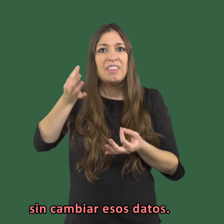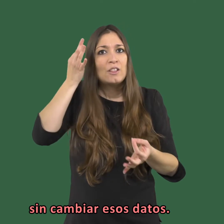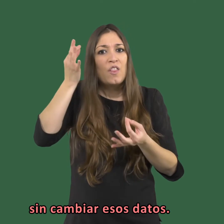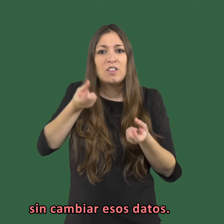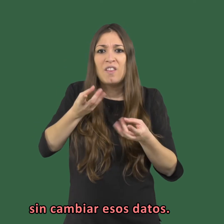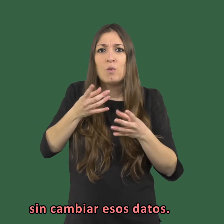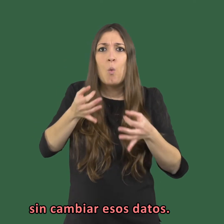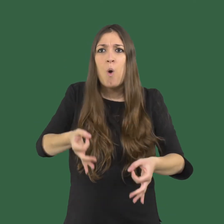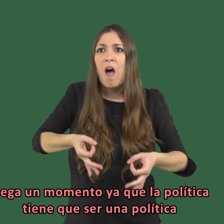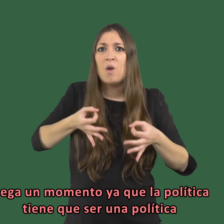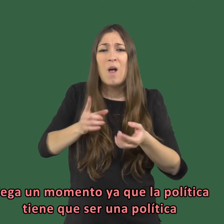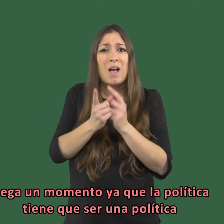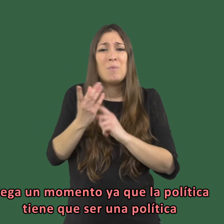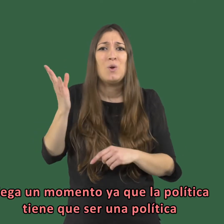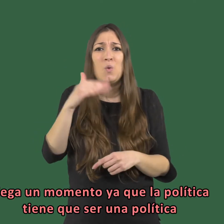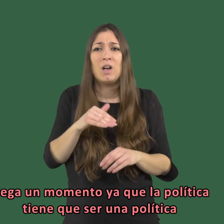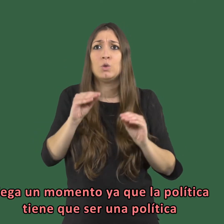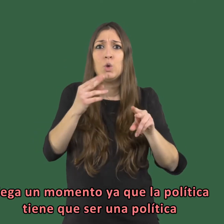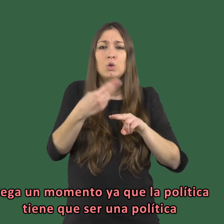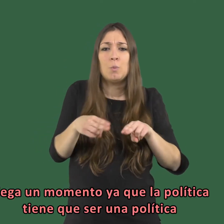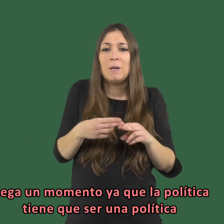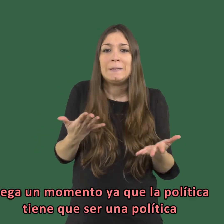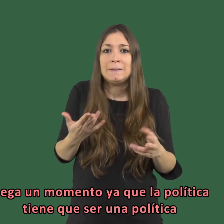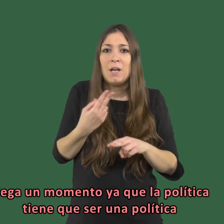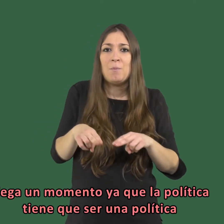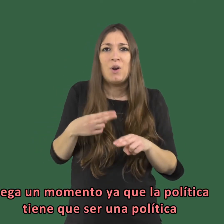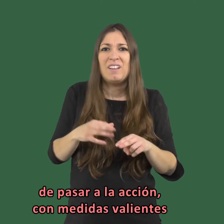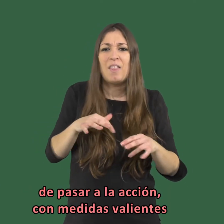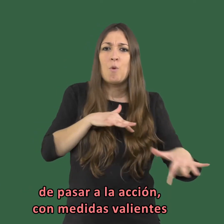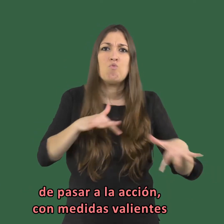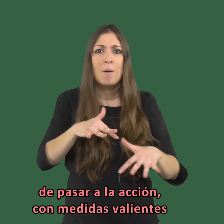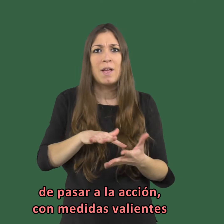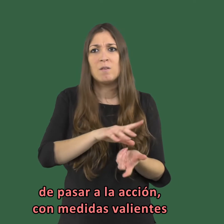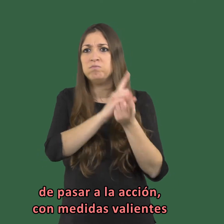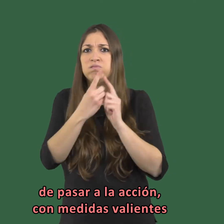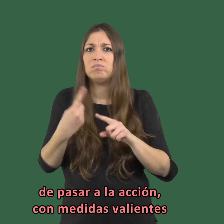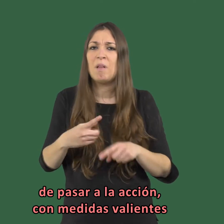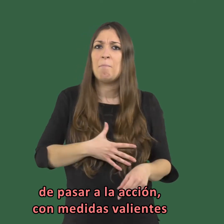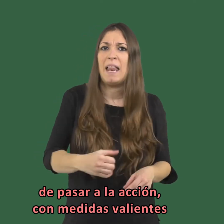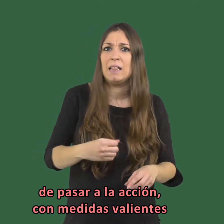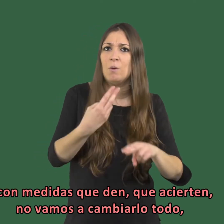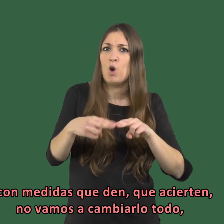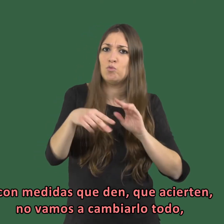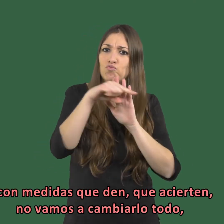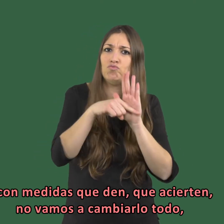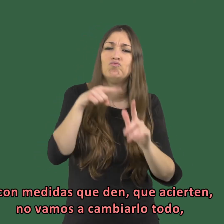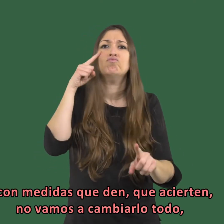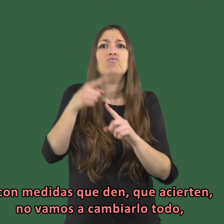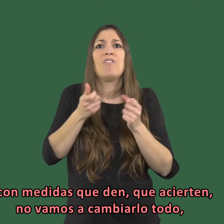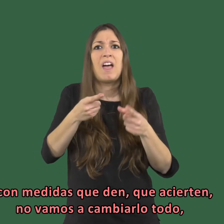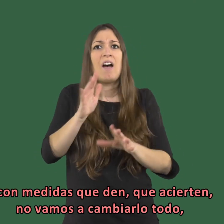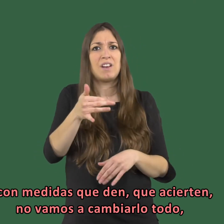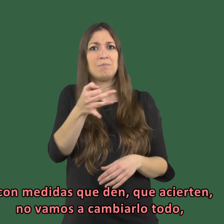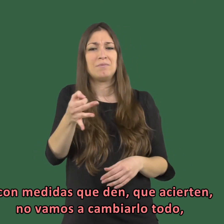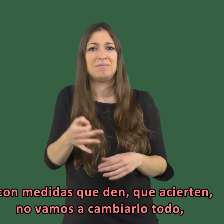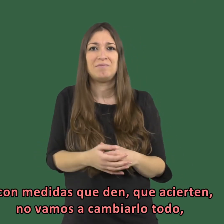sin cambiar esos datos, ¿no? Ya un momento ya que la política tiene que ser una política de pasar a la acción, ¿no? Y con medidas valientes y con medidas que den, ¿no? Y